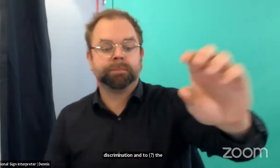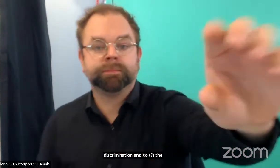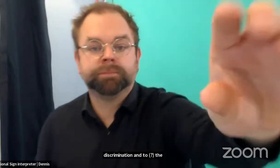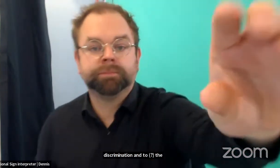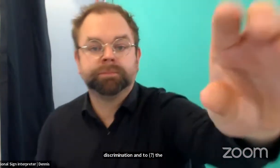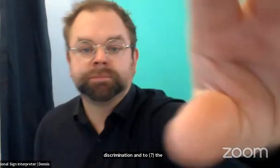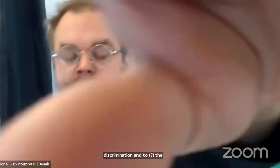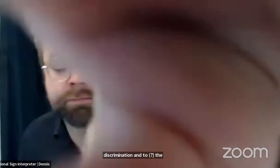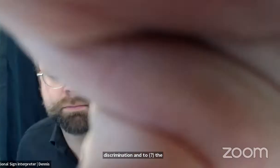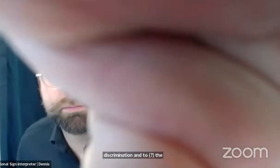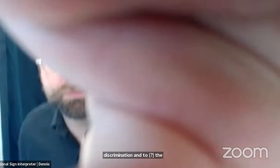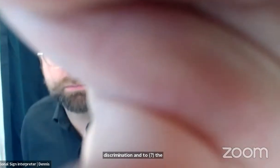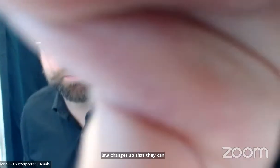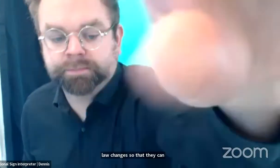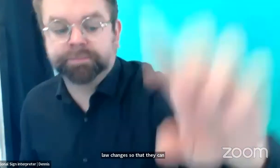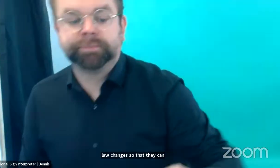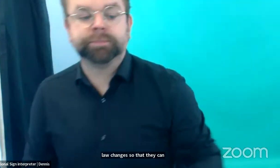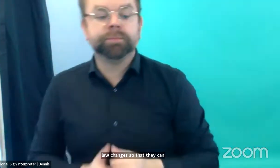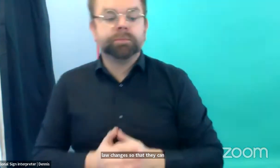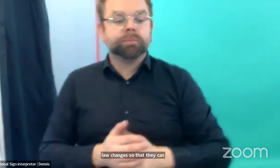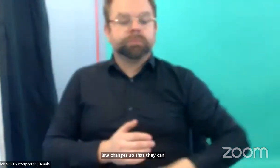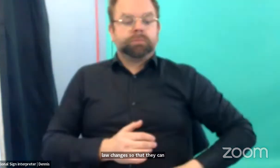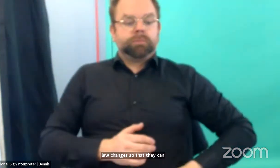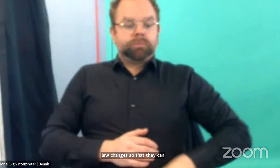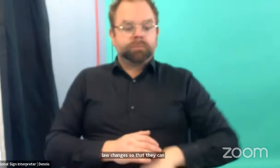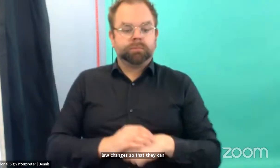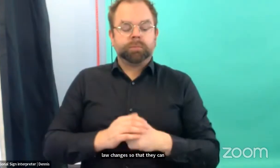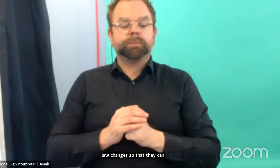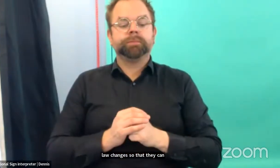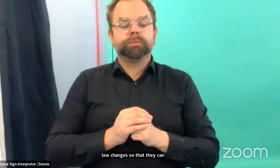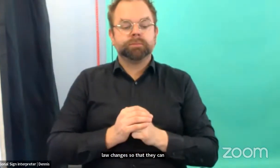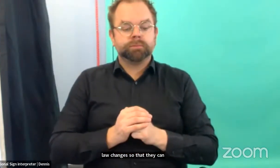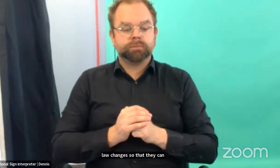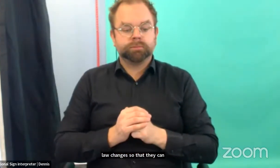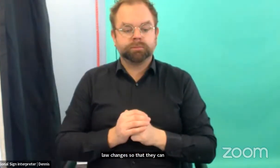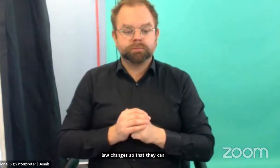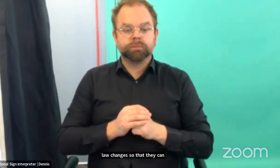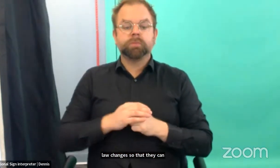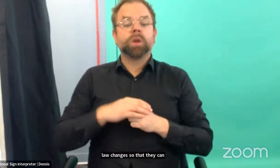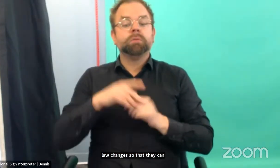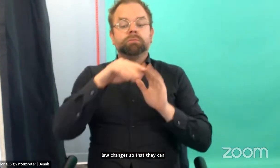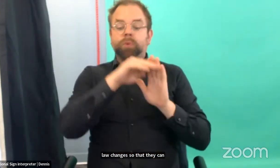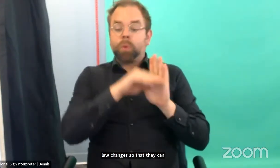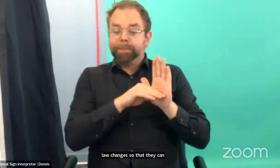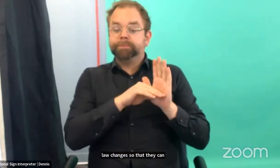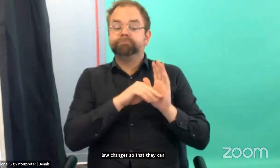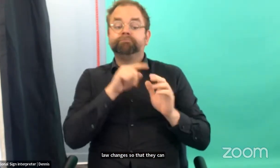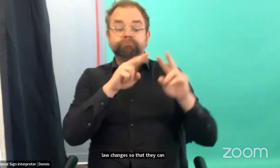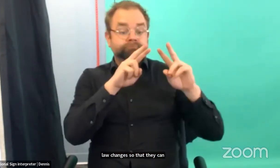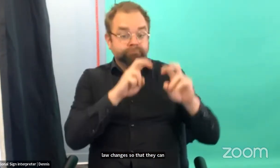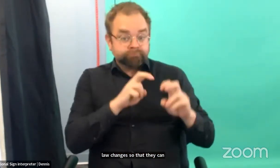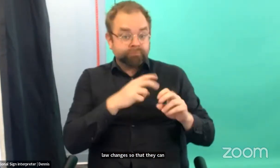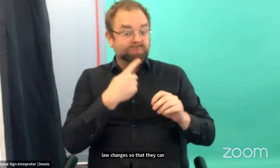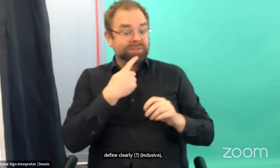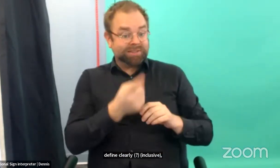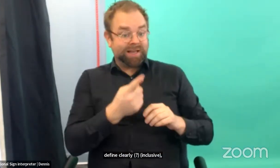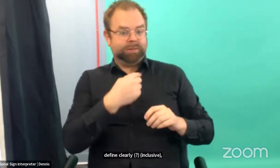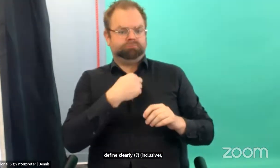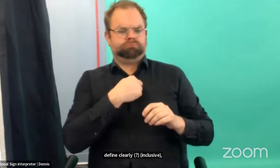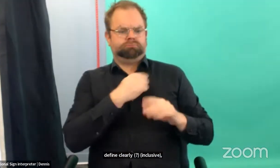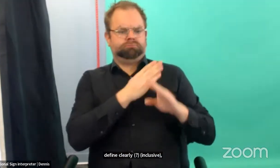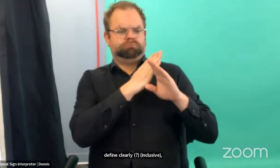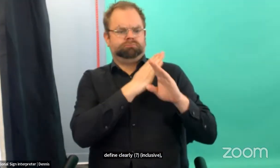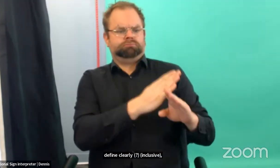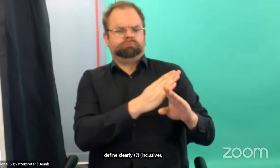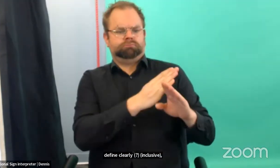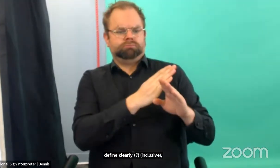de educación inclusiva acompañada de estrategias, vigilar que se pueda perseguir penalmente, que no se